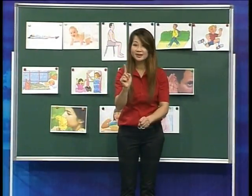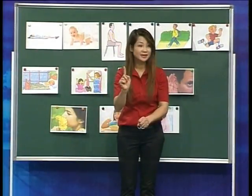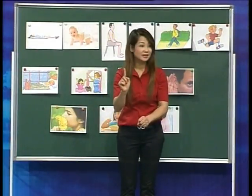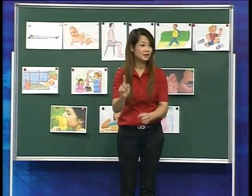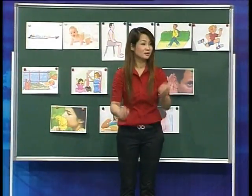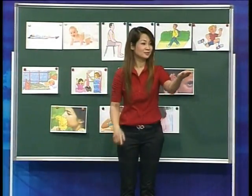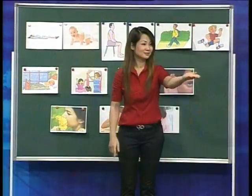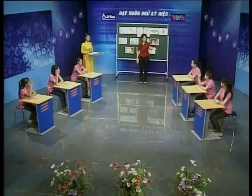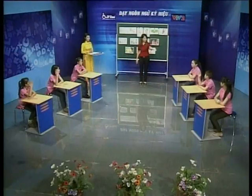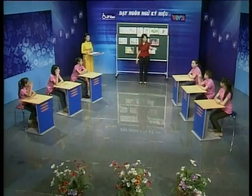Mũi chúng ta thì thường dùng để làm gì